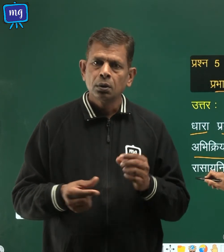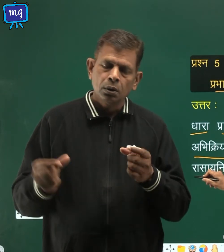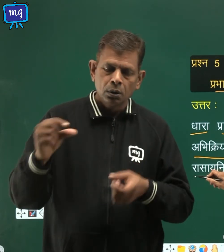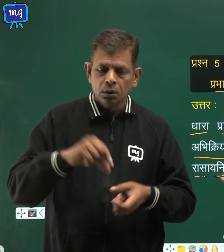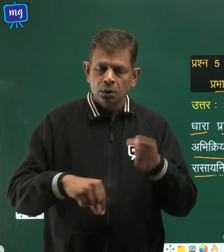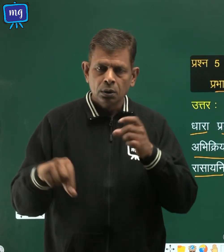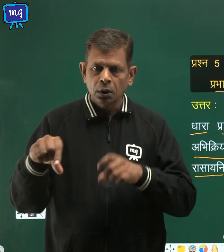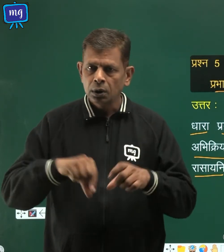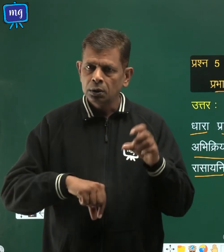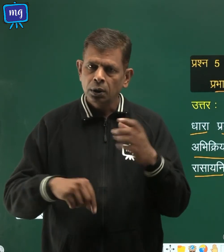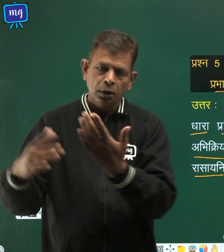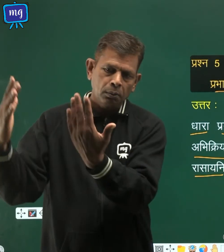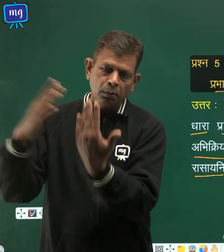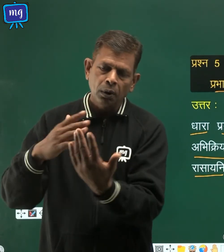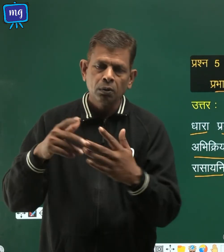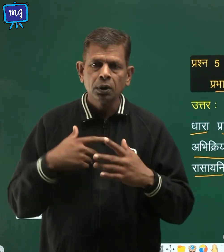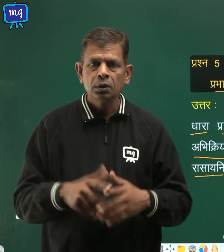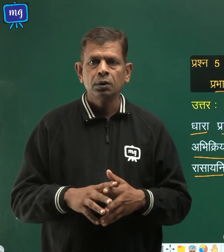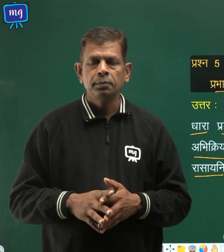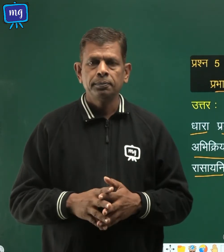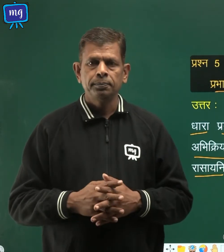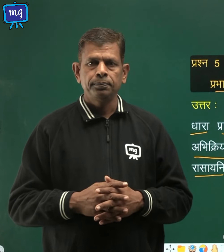रासायनिक प्रभाव कहते हैं।